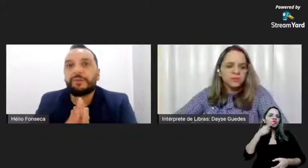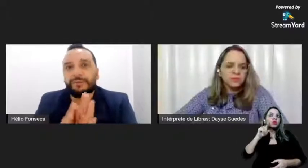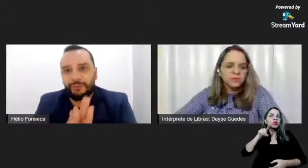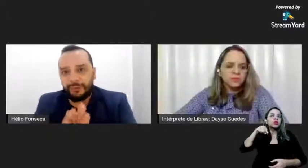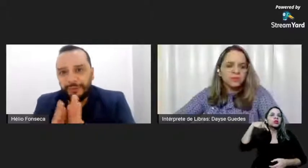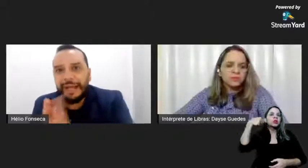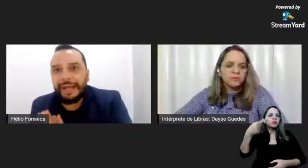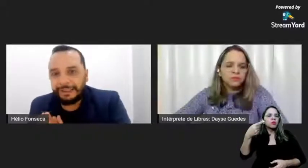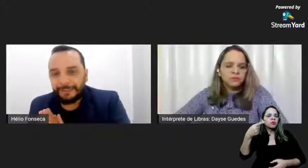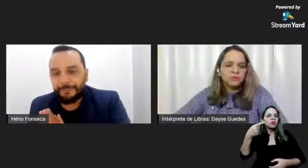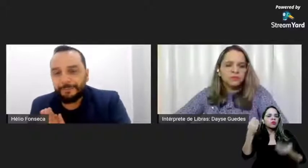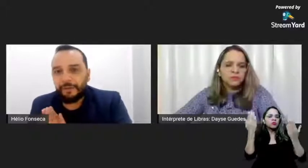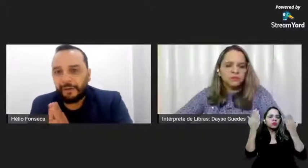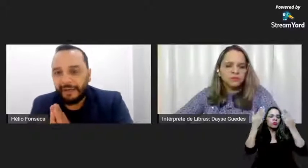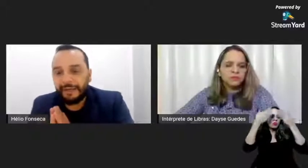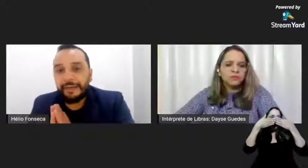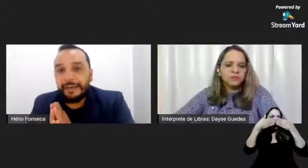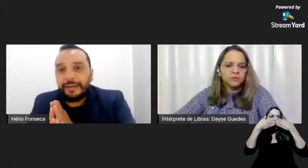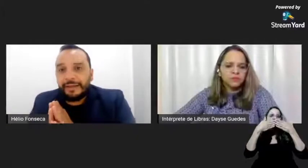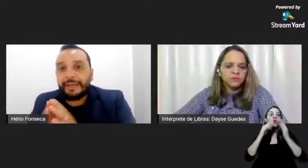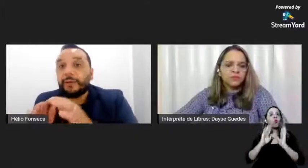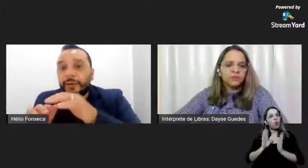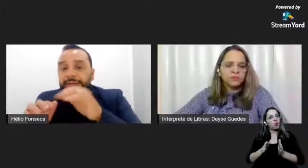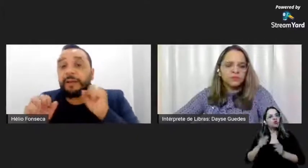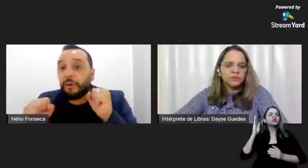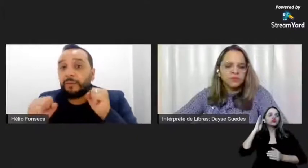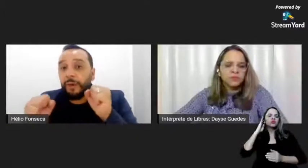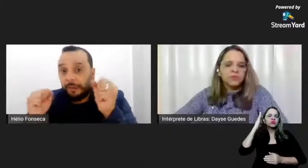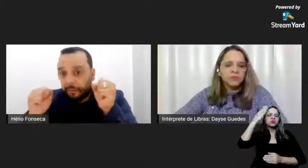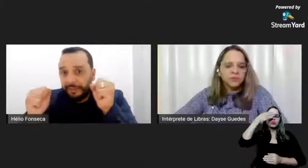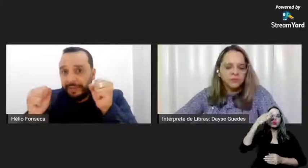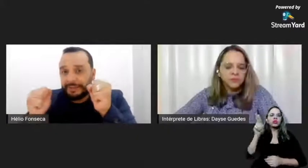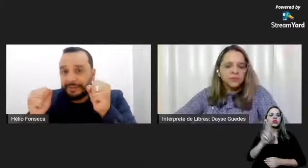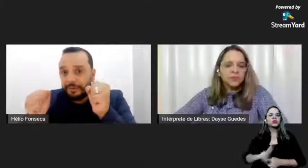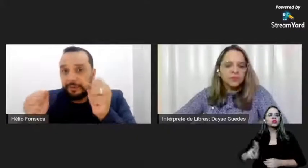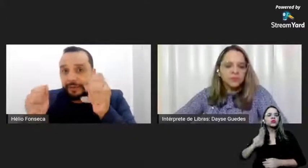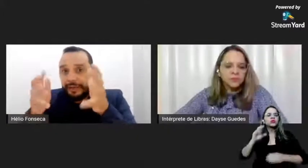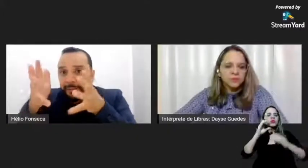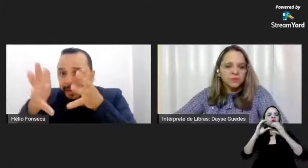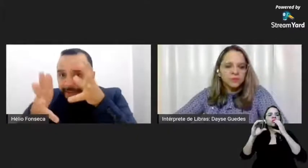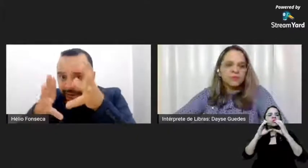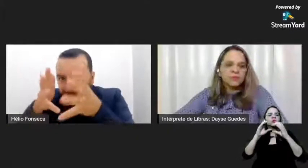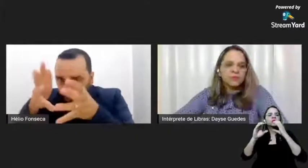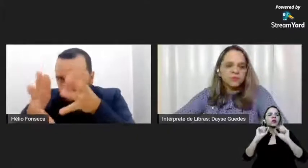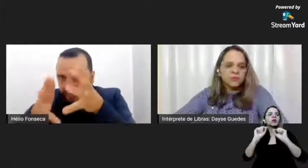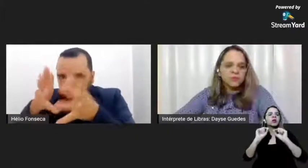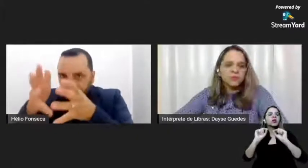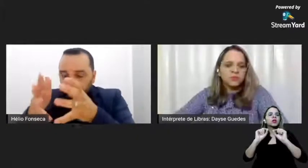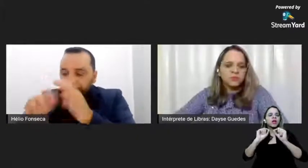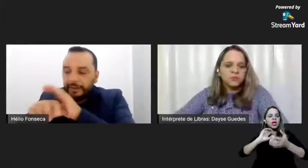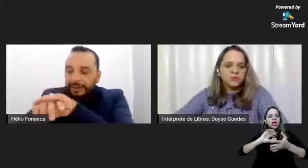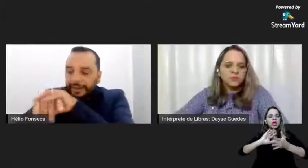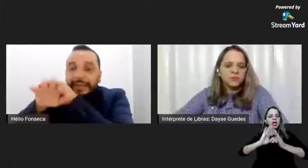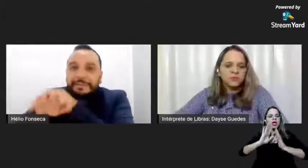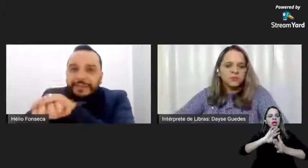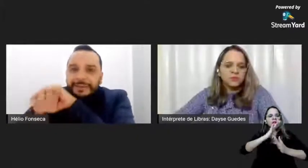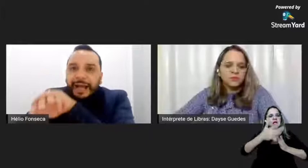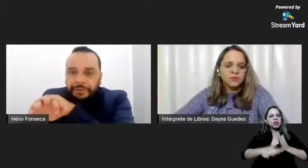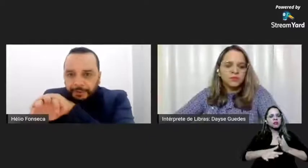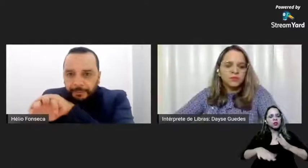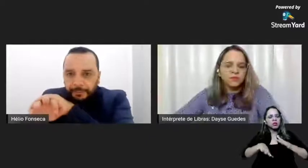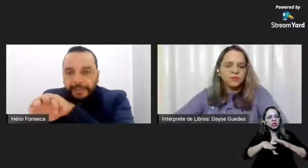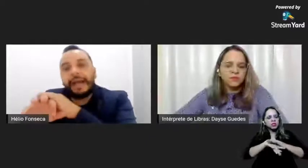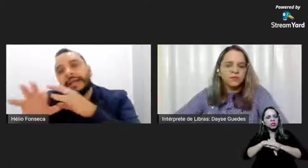hoje são surdos-cegas, ok? Que usa como a comunicação Libras em campo reduzido e